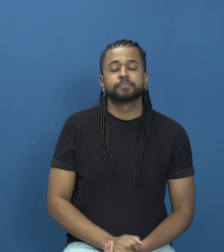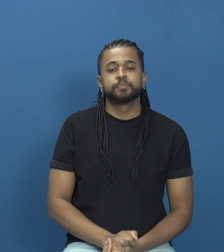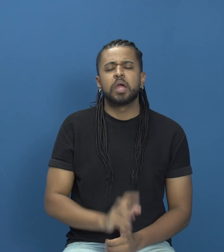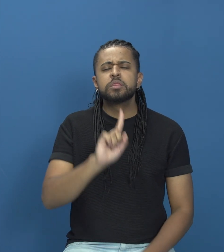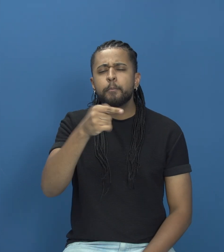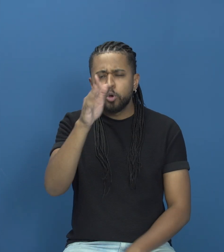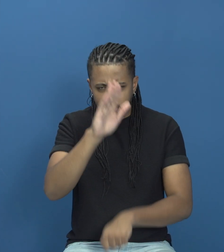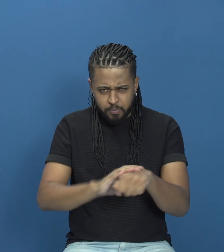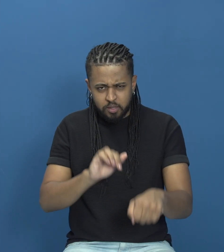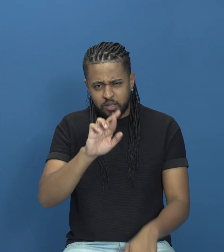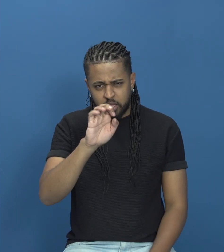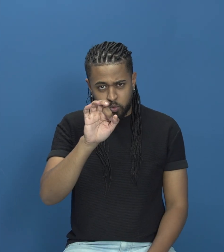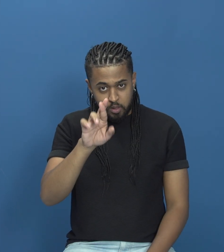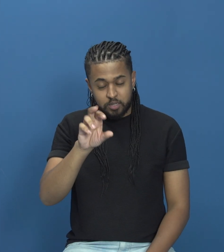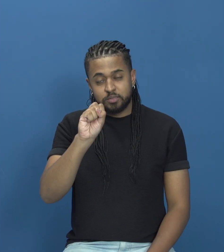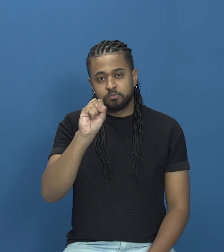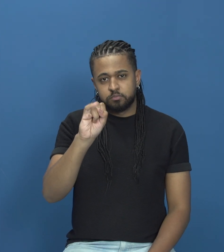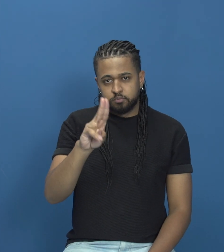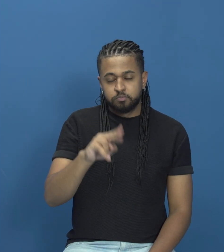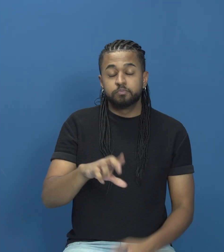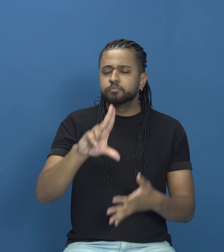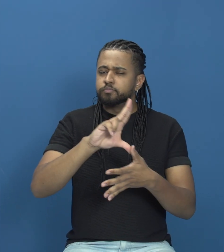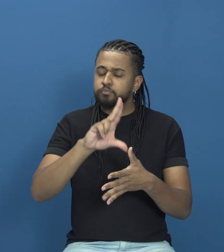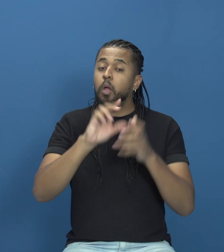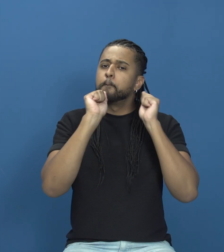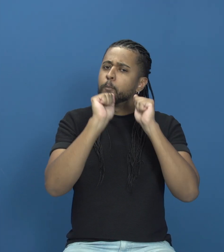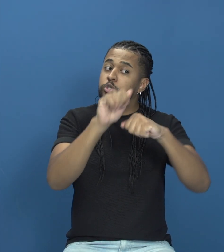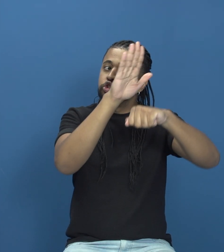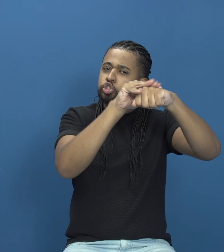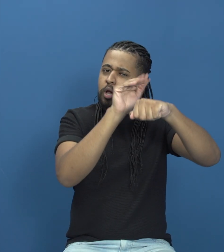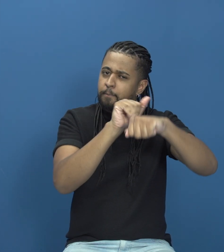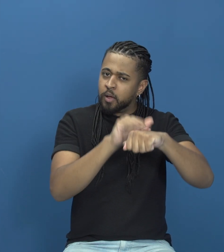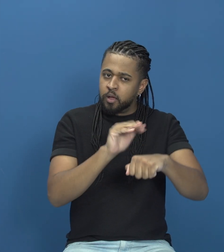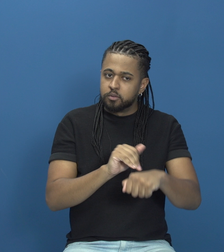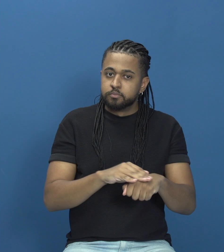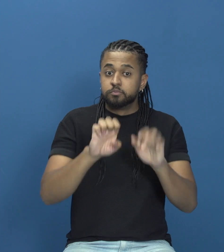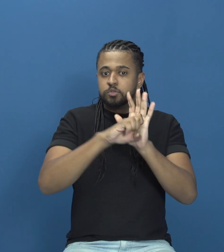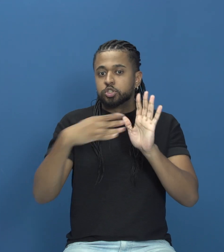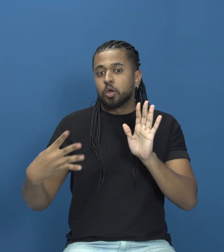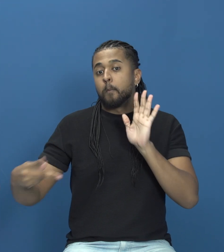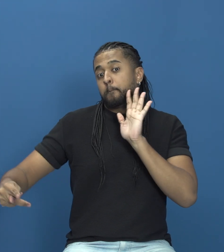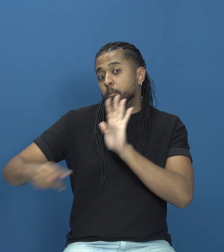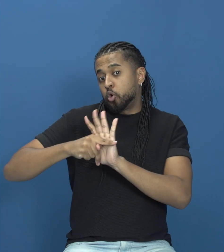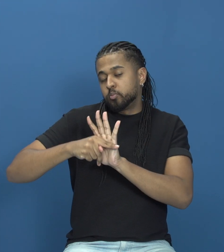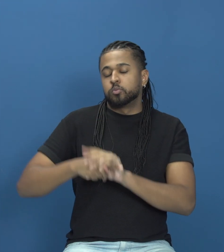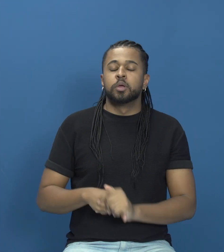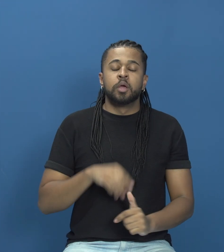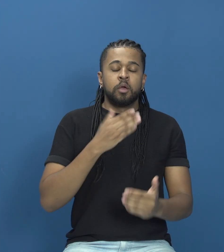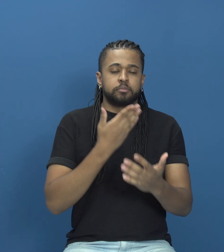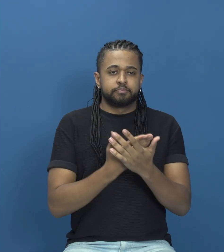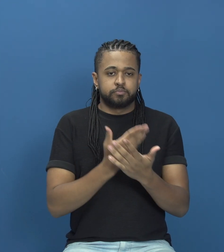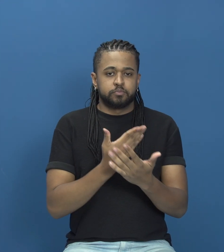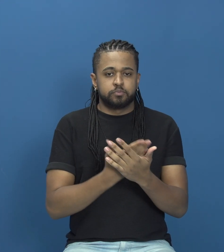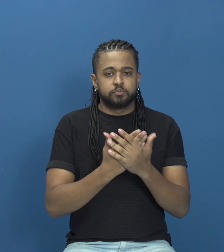após a chamada regular do SISU, a UNILA poderá convocar, por meio de edital próprio, os